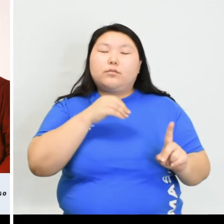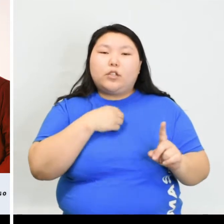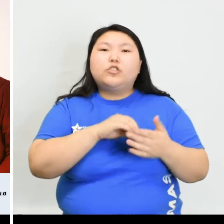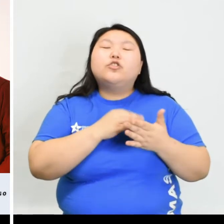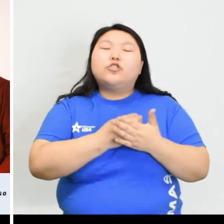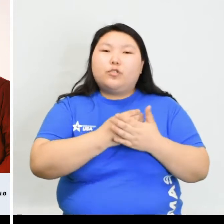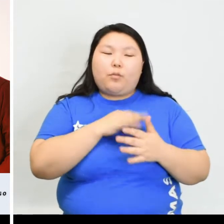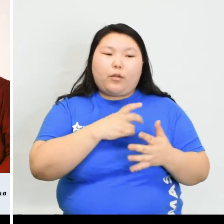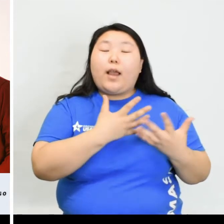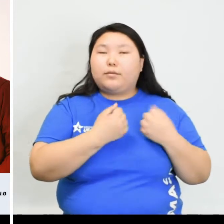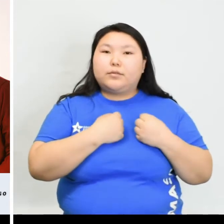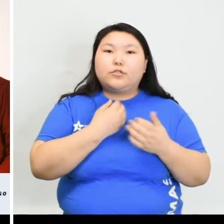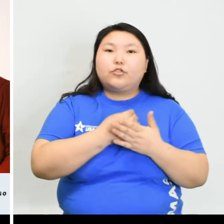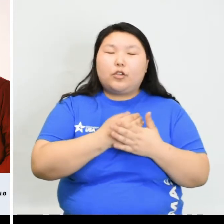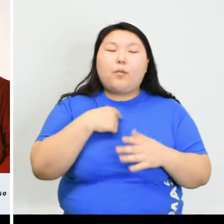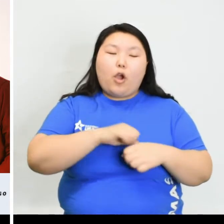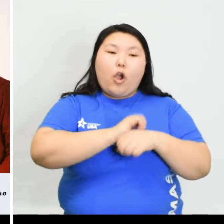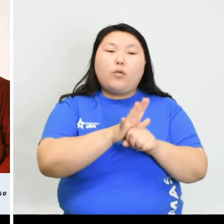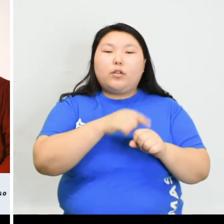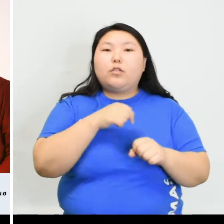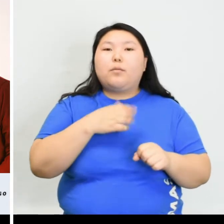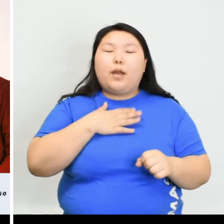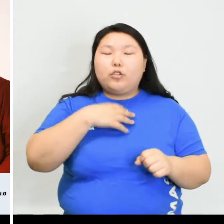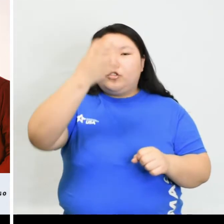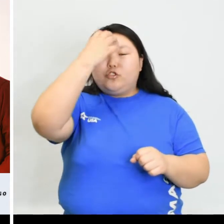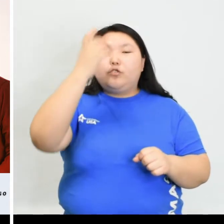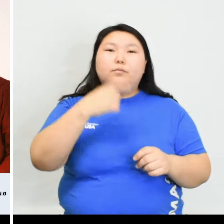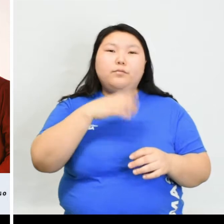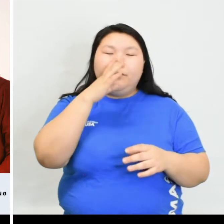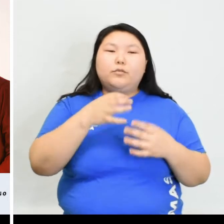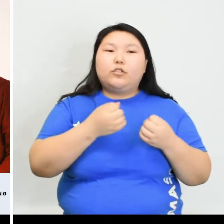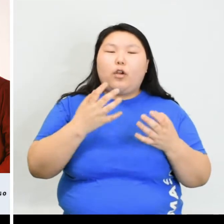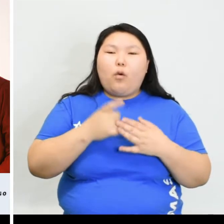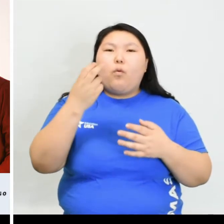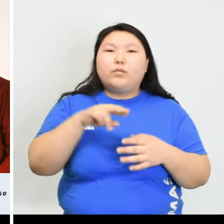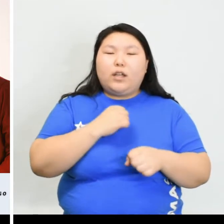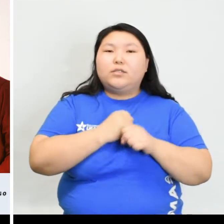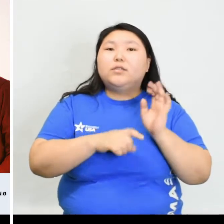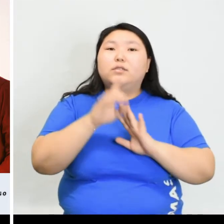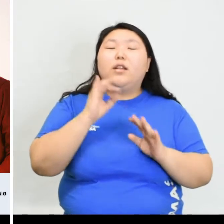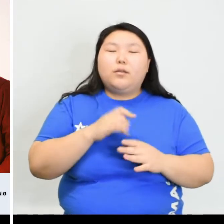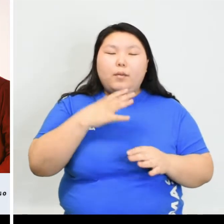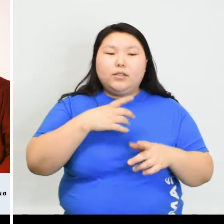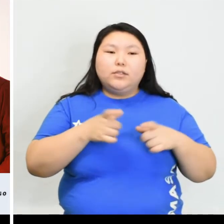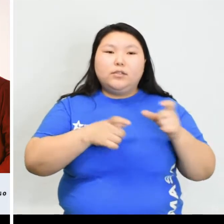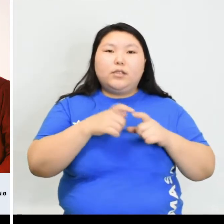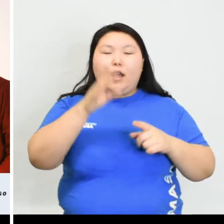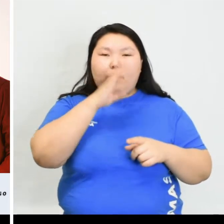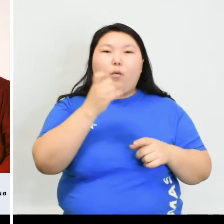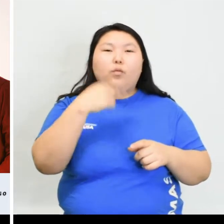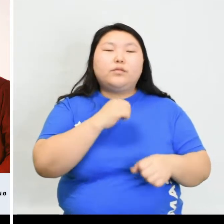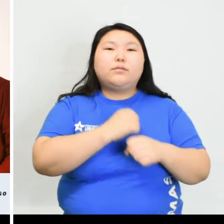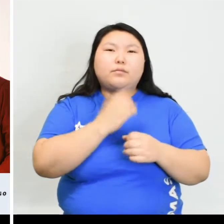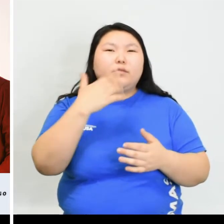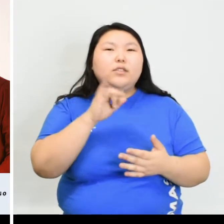жишээ болгож авъя л да. Одоо энэ ковид манай төр маань айгүй сая хүндрэлтэй ажиллалаа шүү дээ. Манай эдийн засаг амар хүндрэлтэй